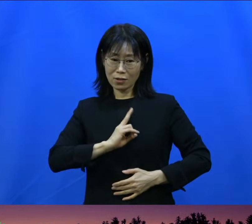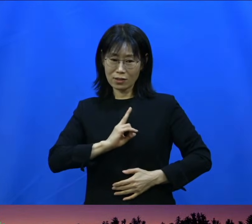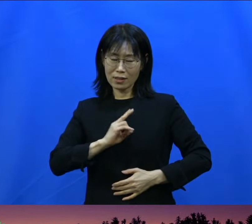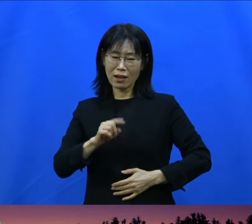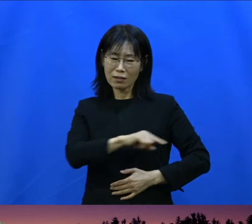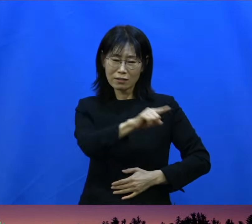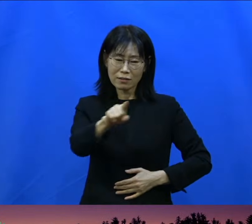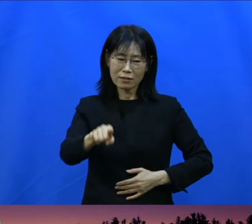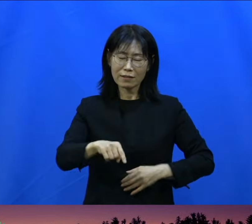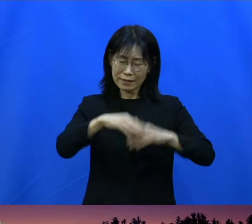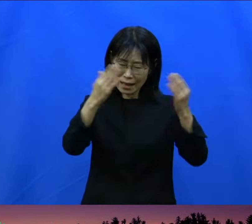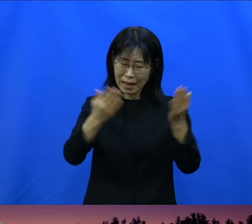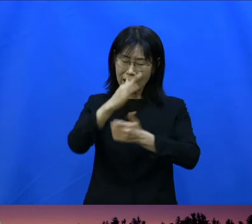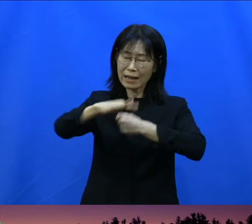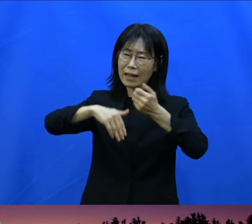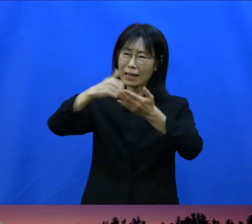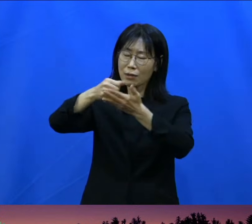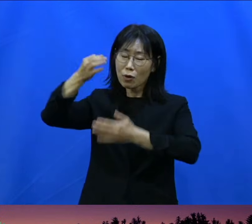본 거죠. 환상을 본 겁니다.